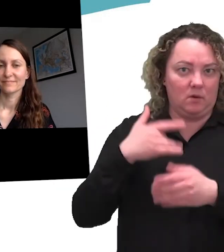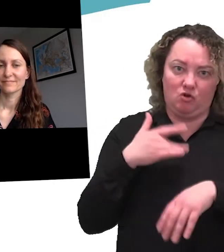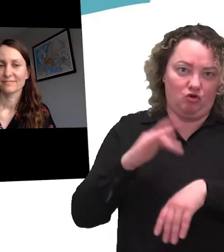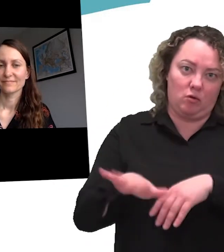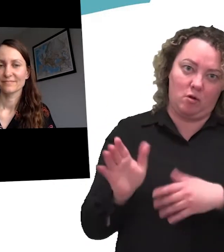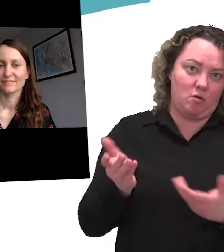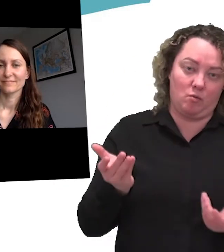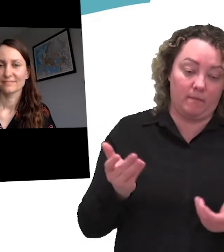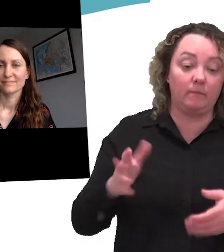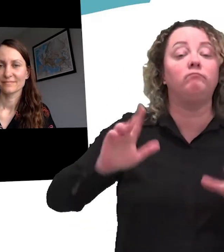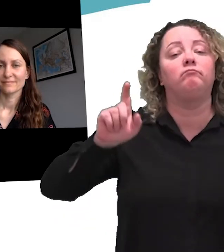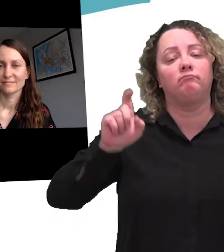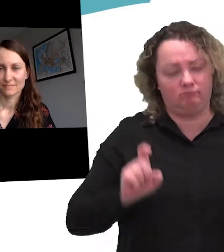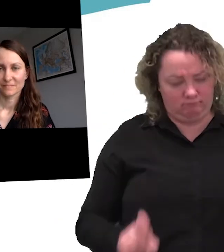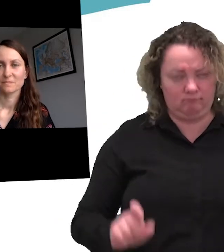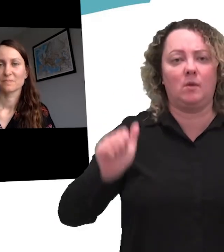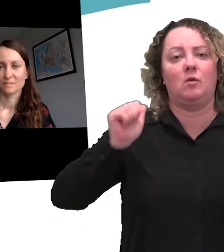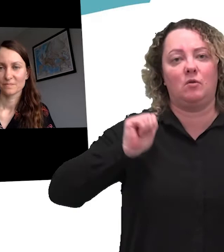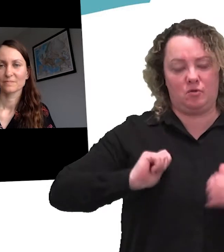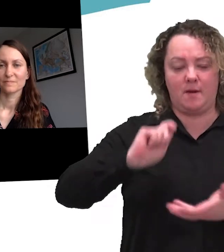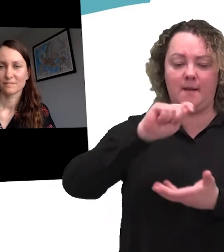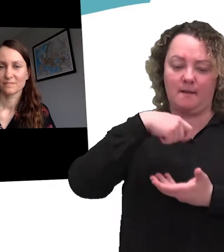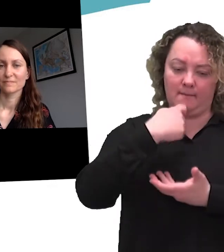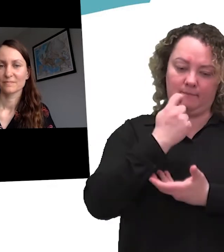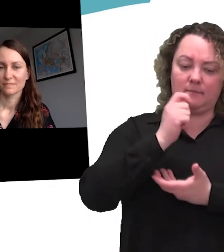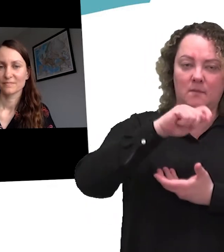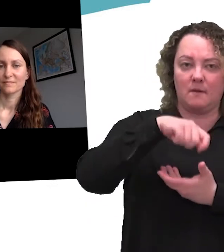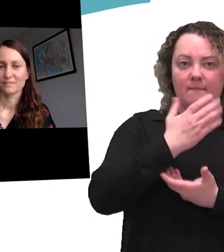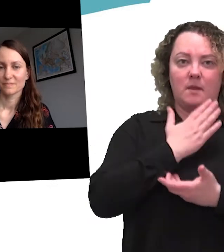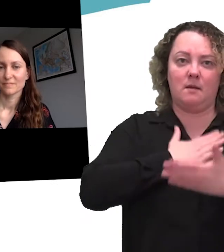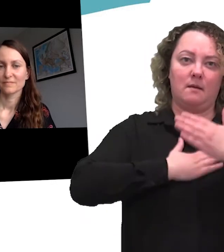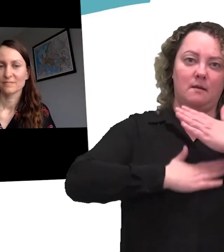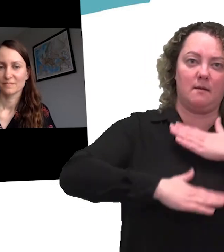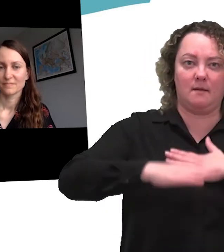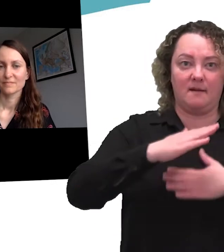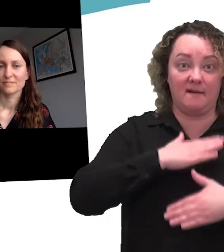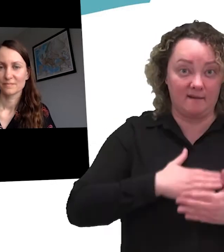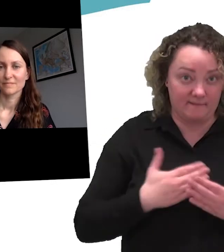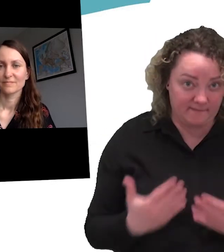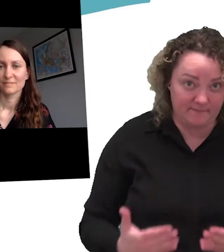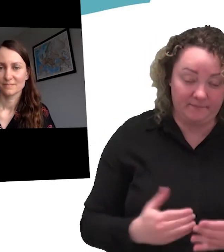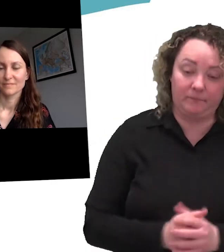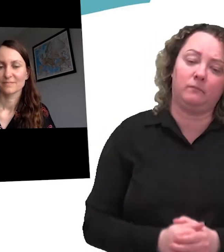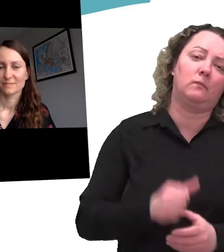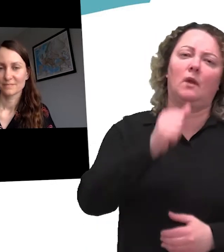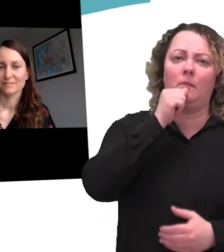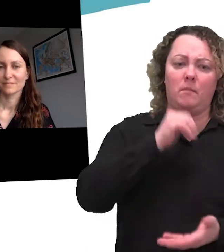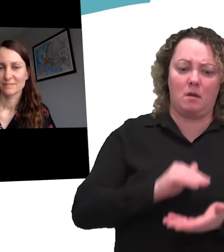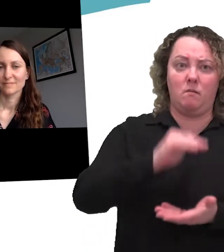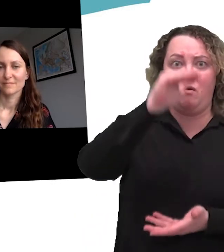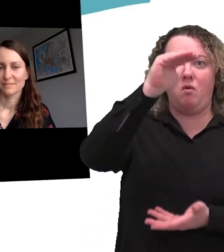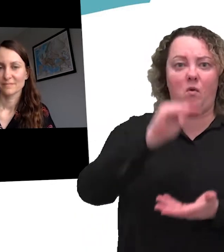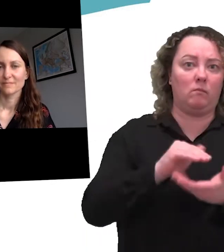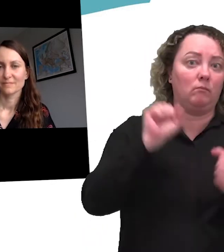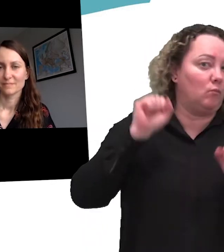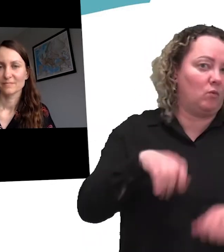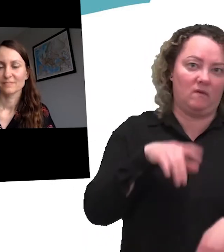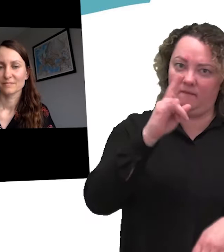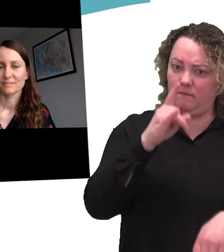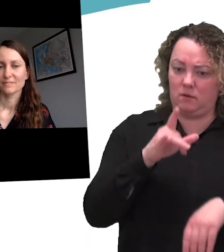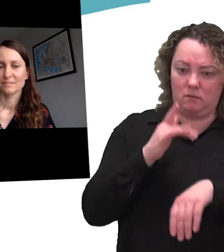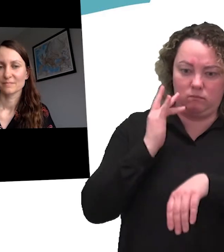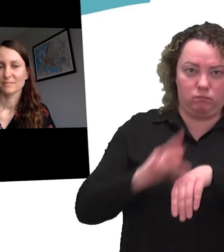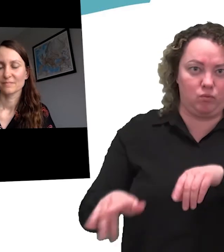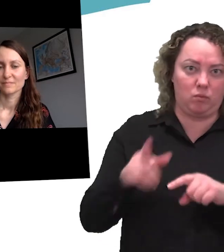to pasimėgau 100%. Ir gali būti, kad didesnio deserto vaikas net neįveiks. Kitas dalykas